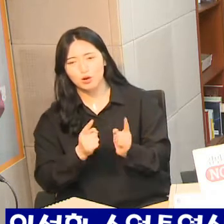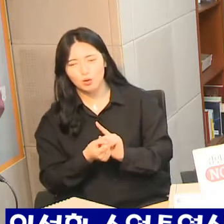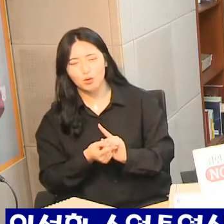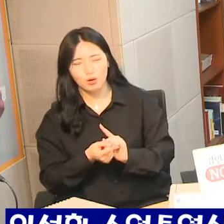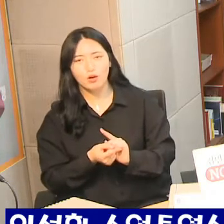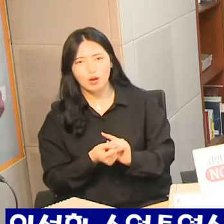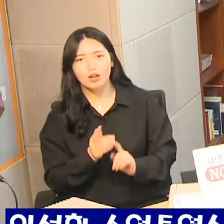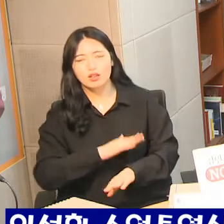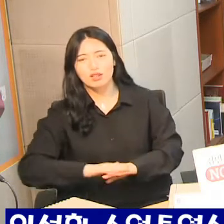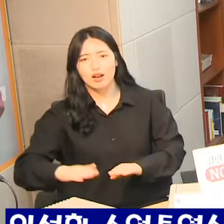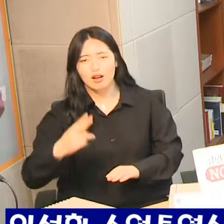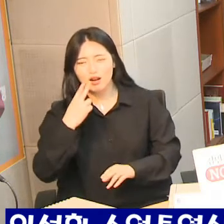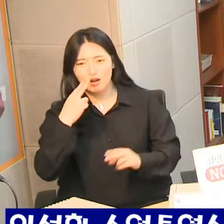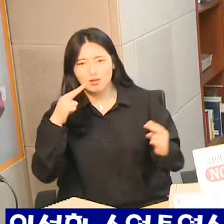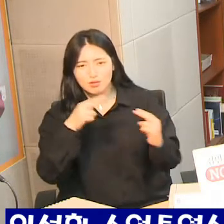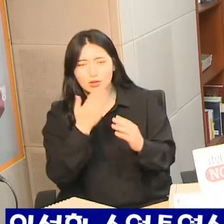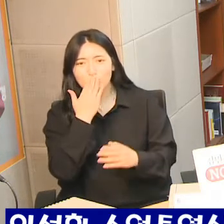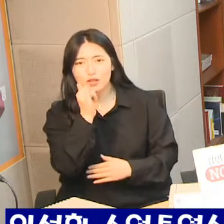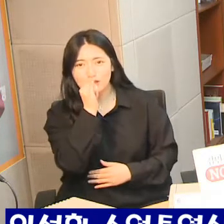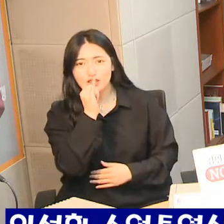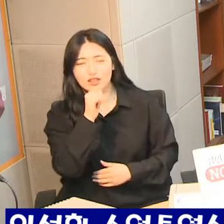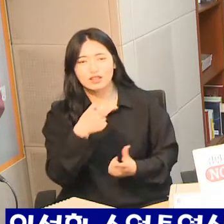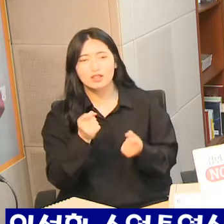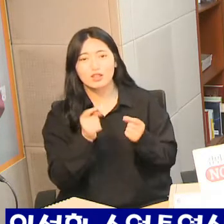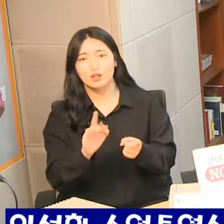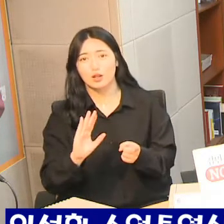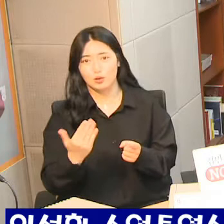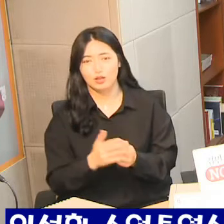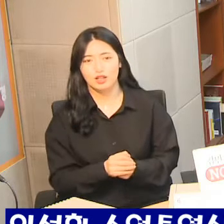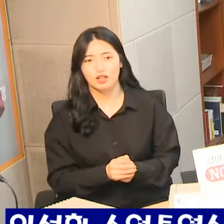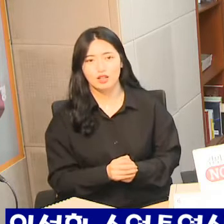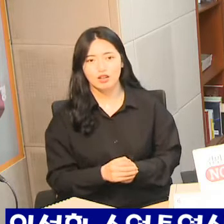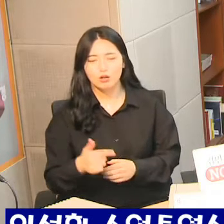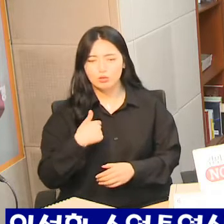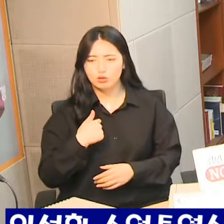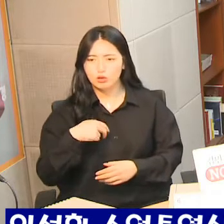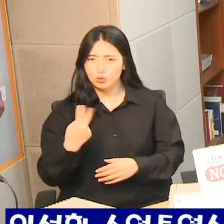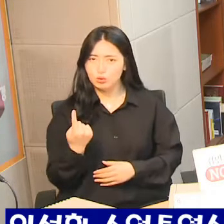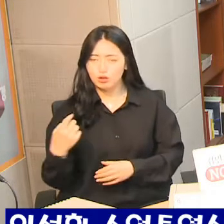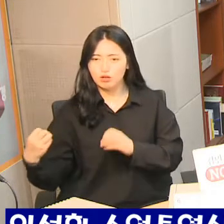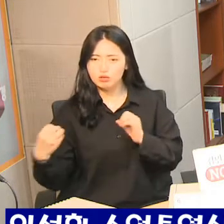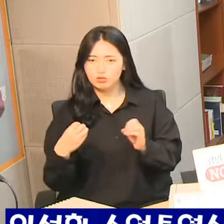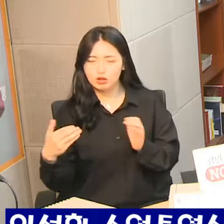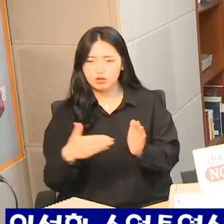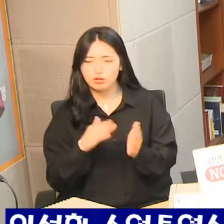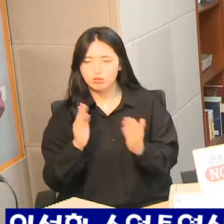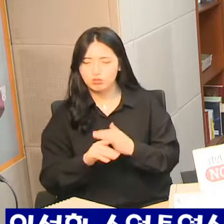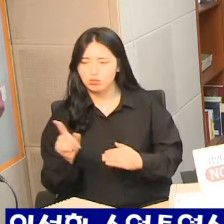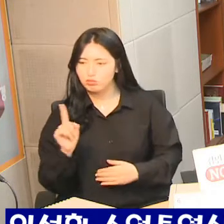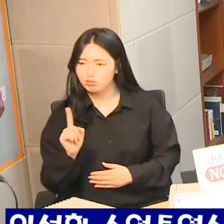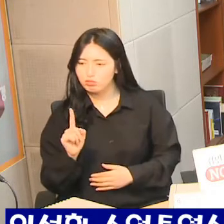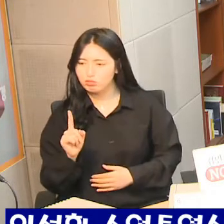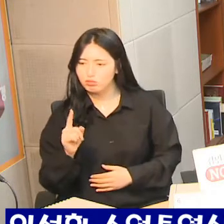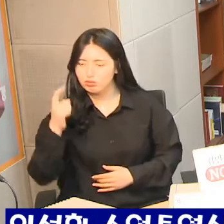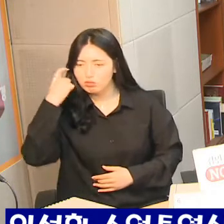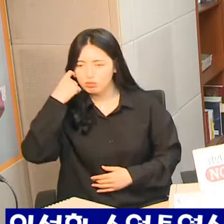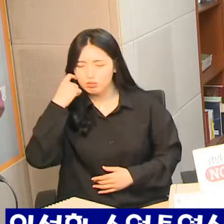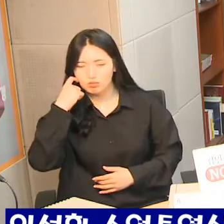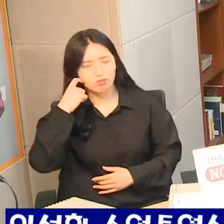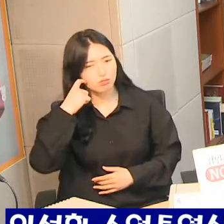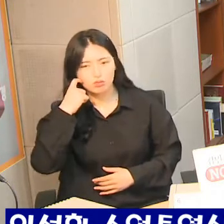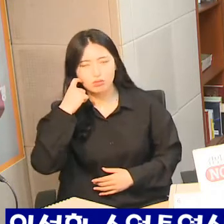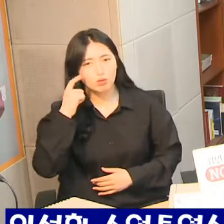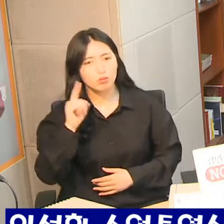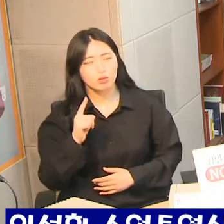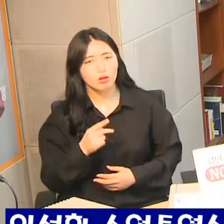수 있는 돈독해질 것 같아요. 그러니까 우리도 뭔가 수다를 떨고 나면 끝에 오늘 뭐지? 이런 느낌이 있는데 공허한 느낌이 들잖아요. 그렇죠.